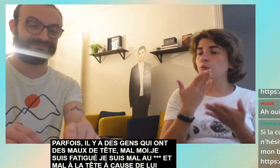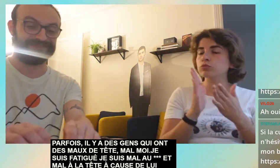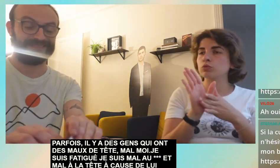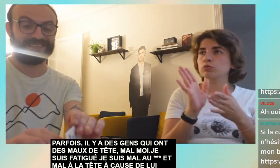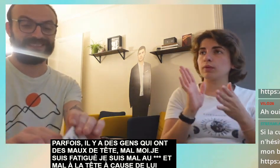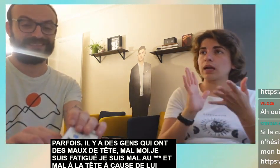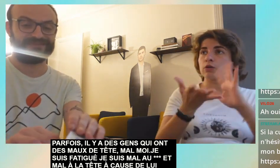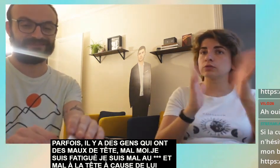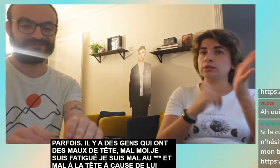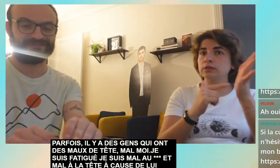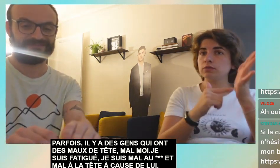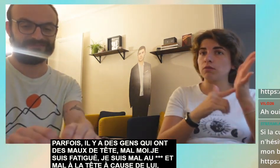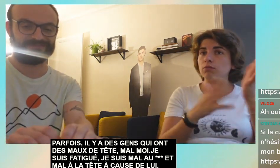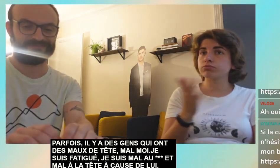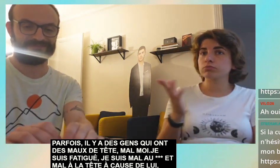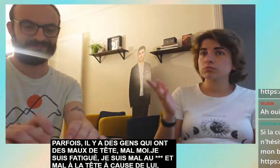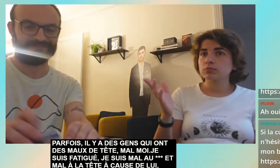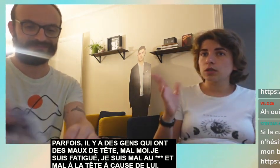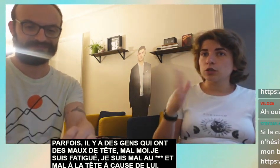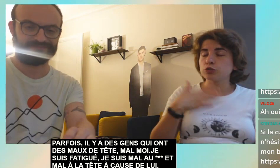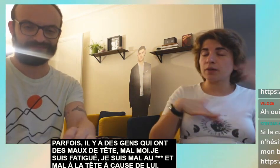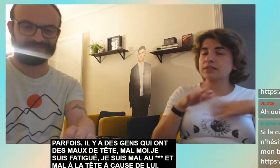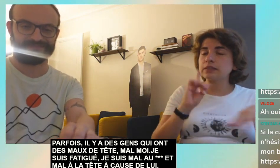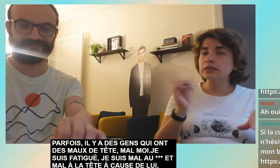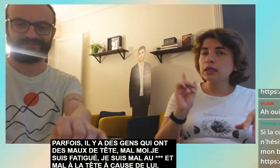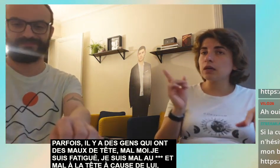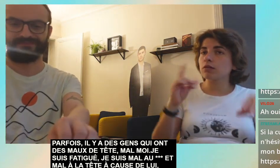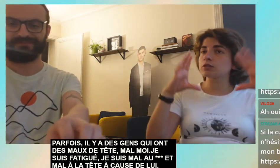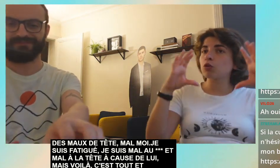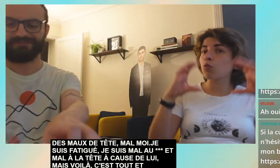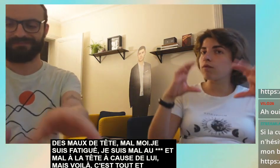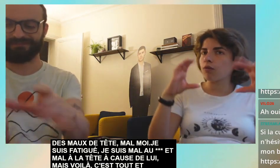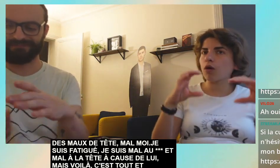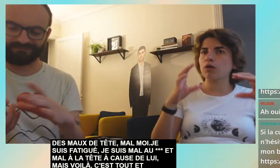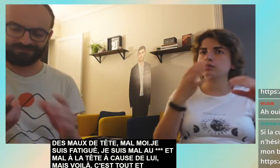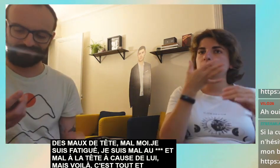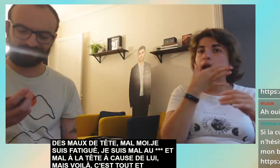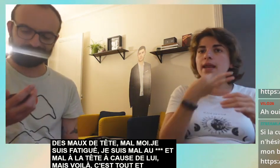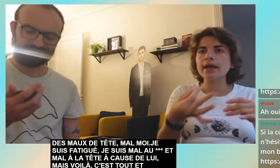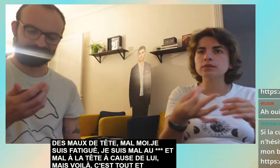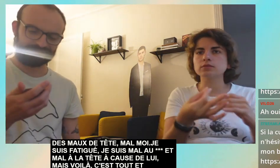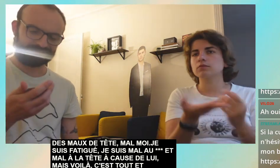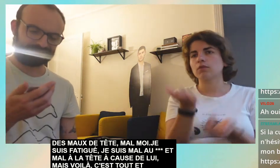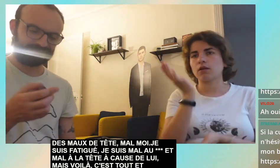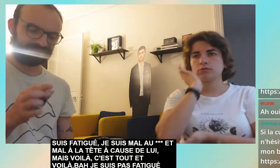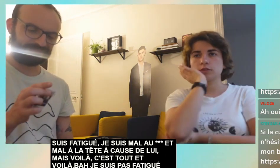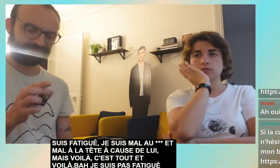montre que bah, la médecine, je suis pas fatiguée, t'es le confort, t'es à l'aise. C'est ça.